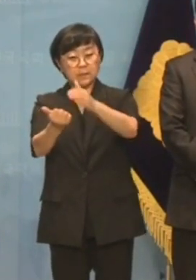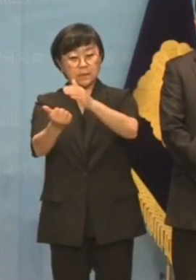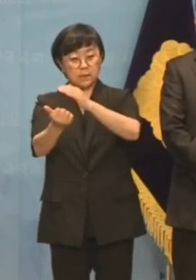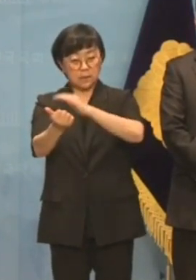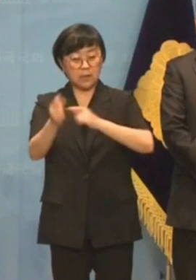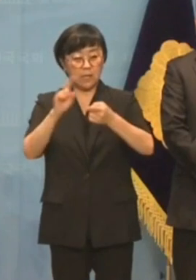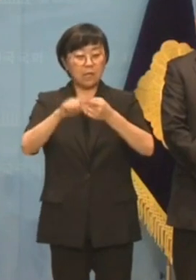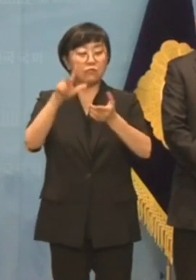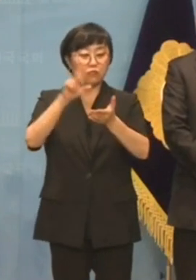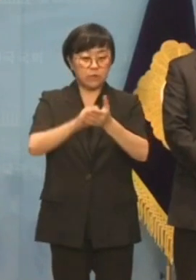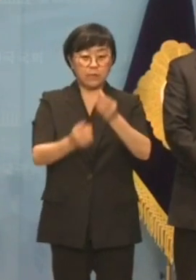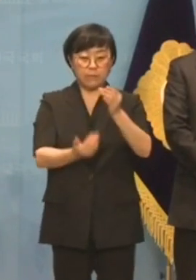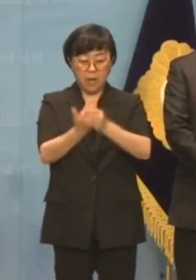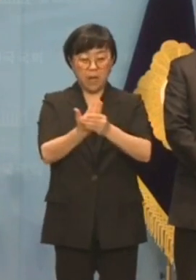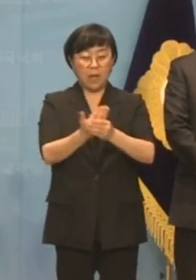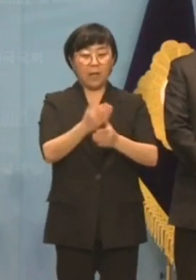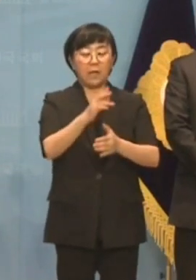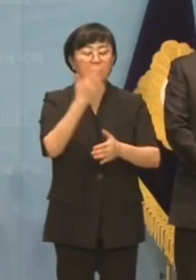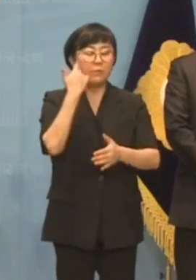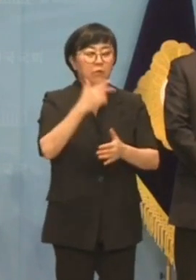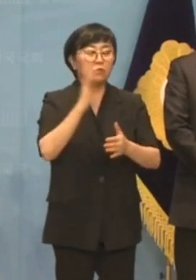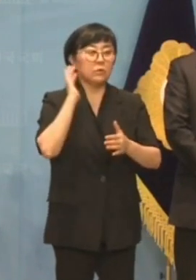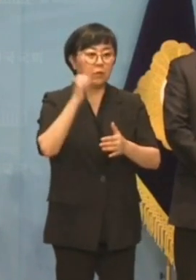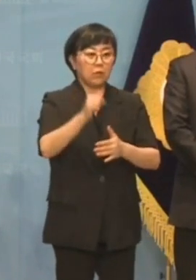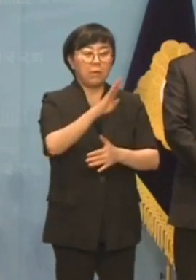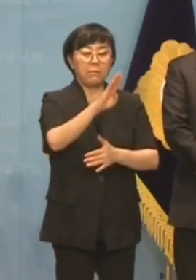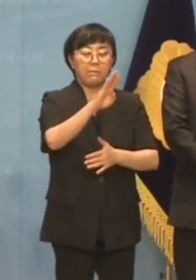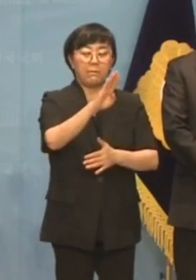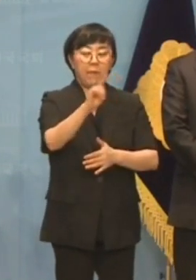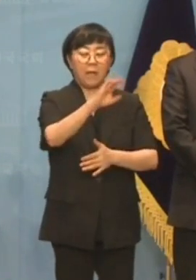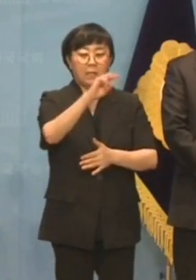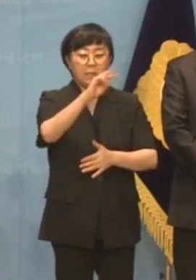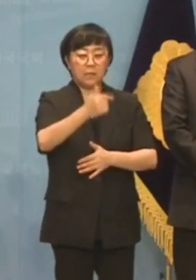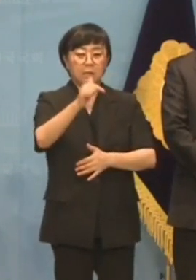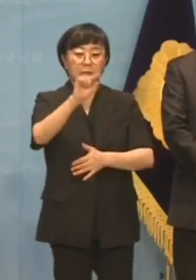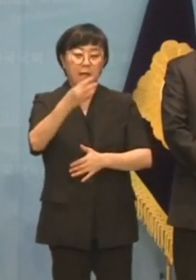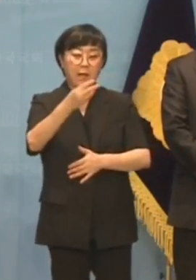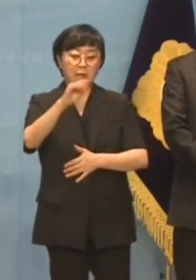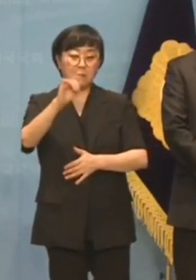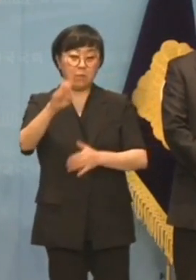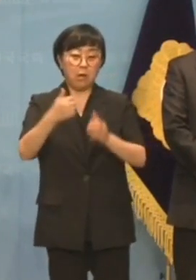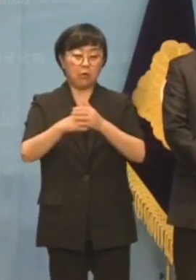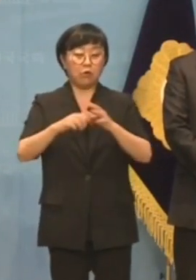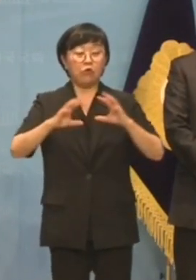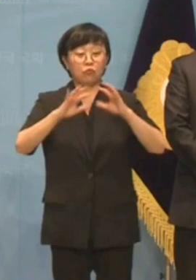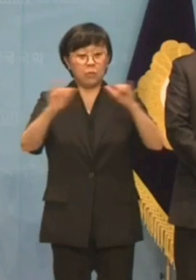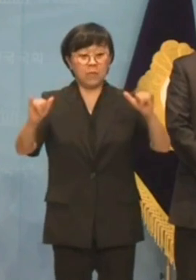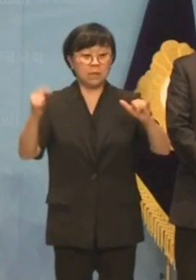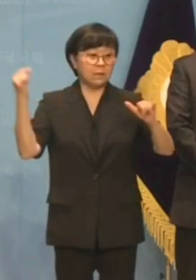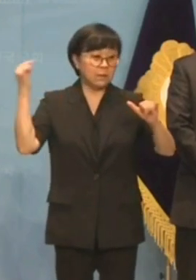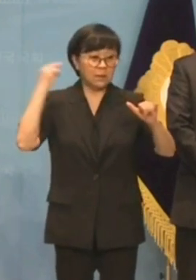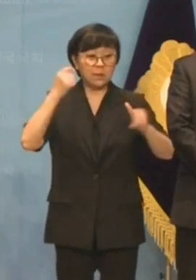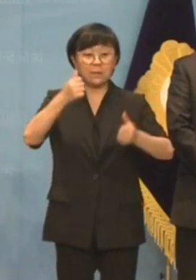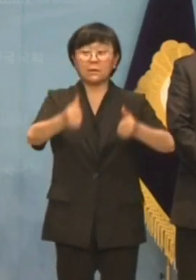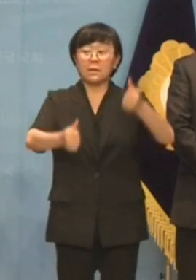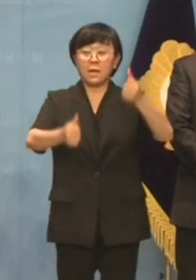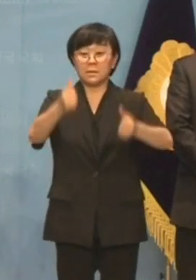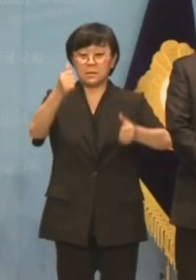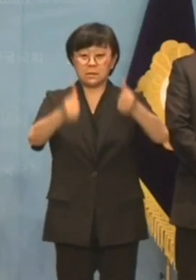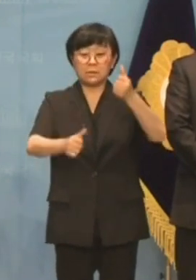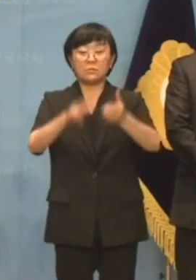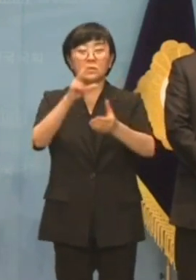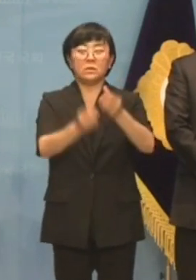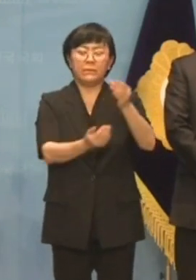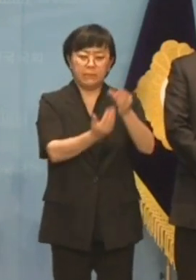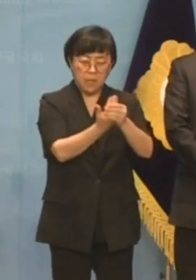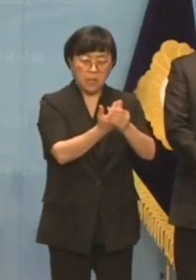또 바이든 날리면 이 사태로 국민의 청취력 테스트에 대한 문제를